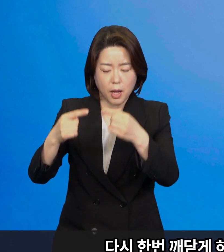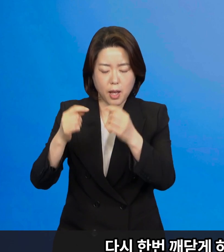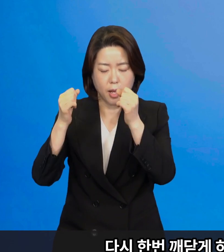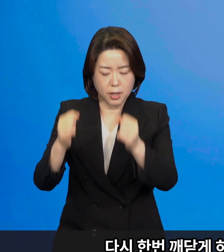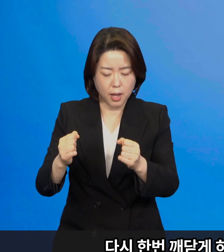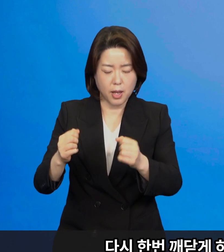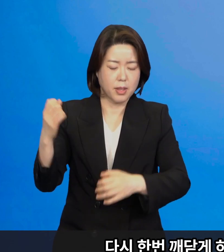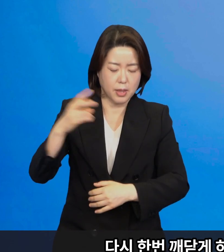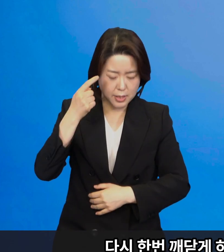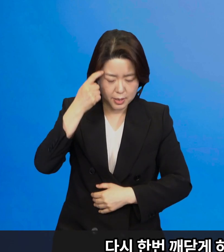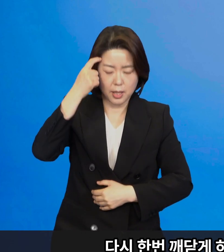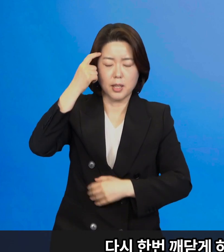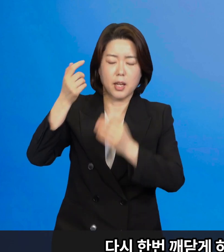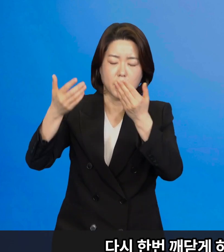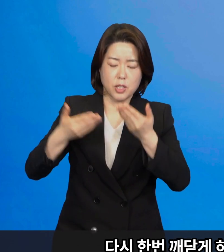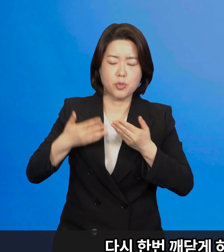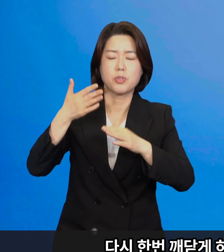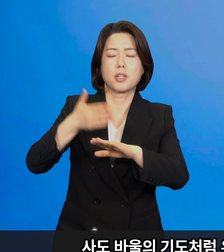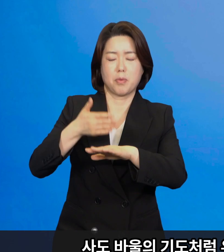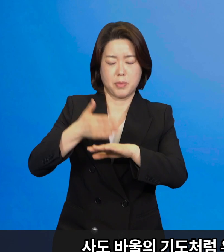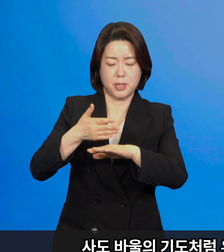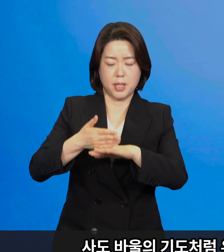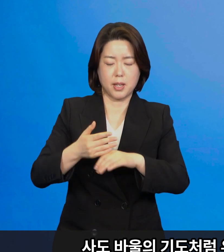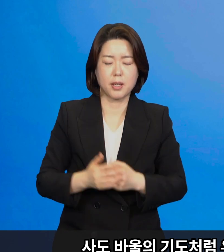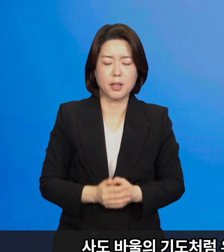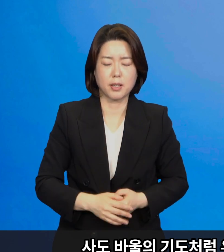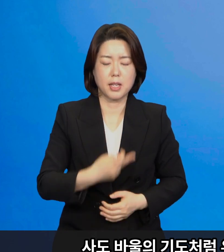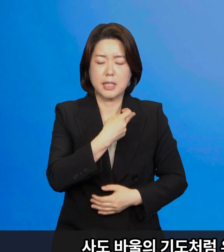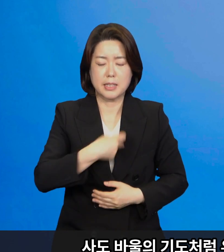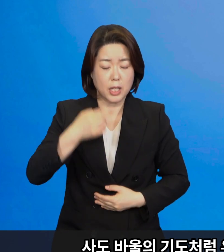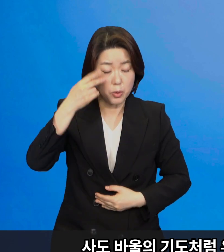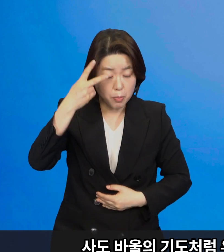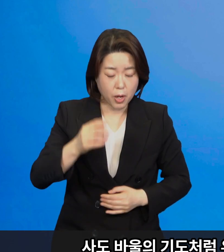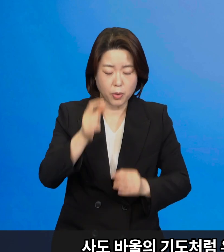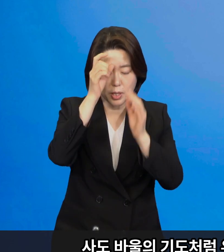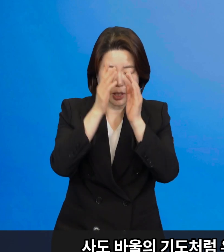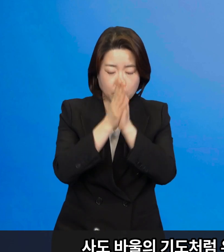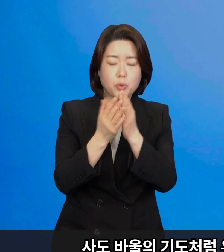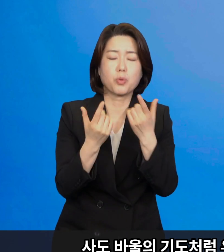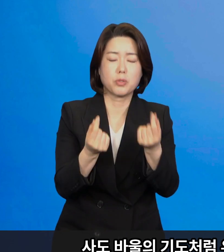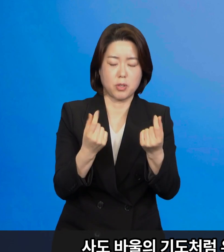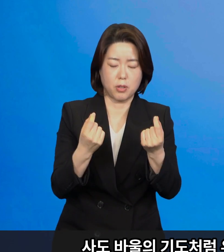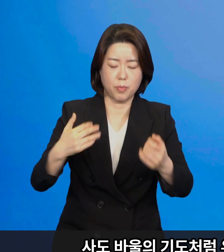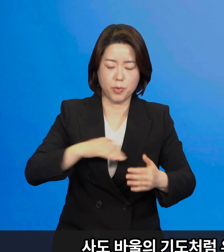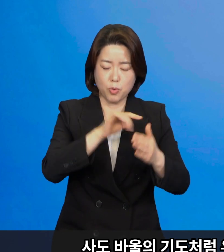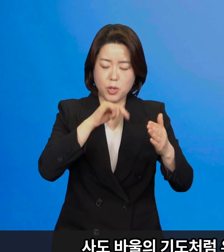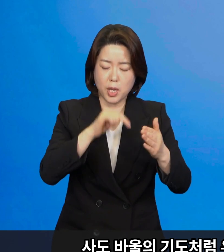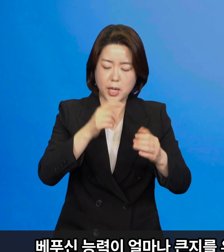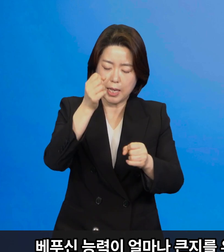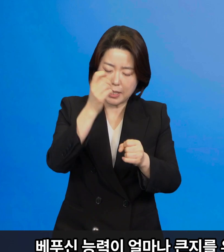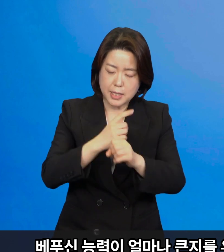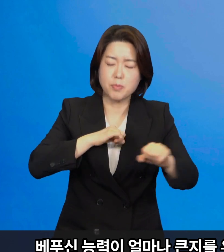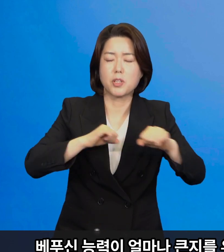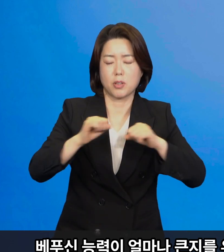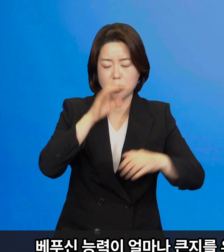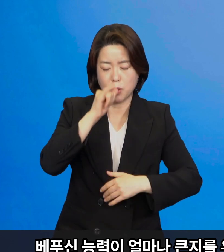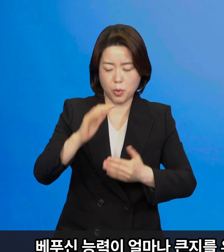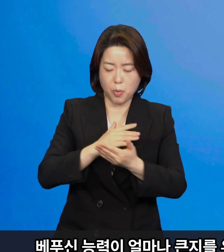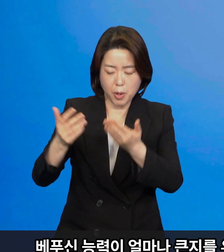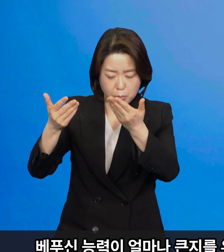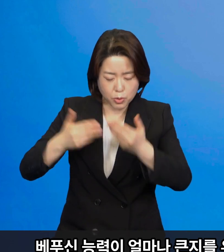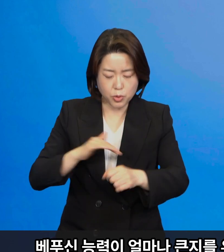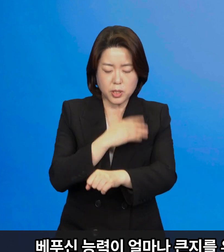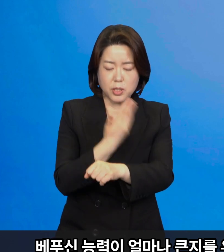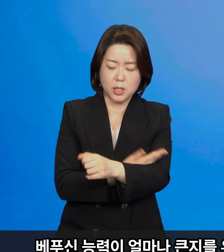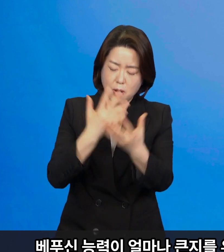한번 깨닫게 하심에 감사를 드립니다. 사도 바울의 기도처럼 우리 안에 이미 역사하시고 베푸신 능력이